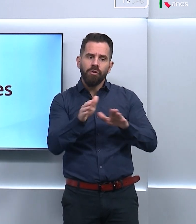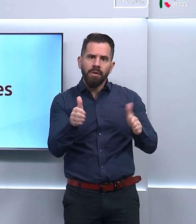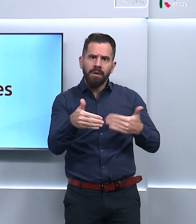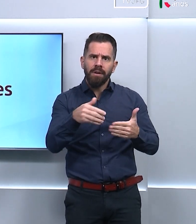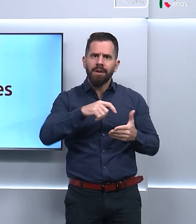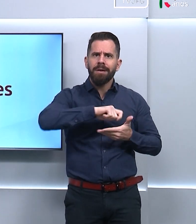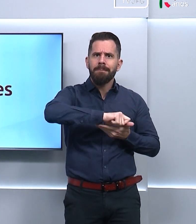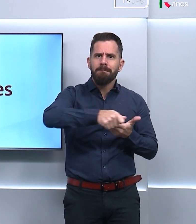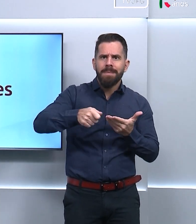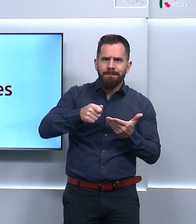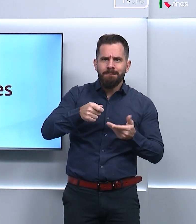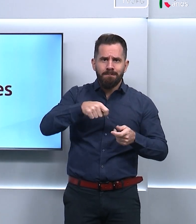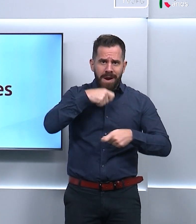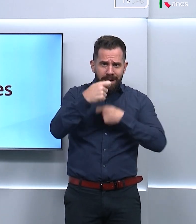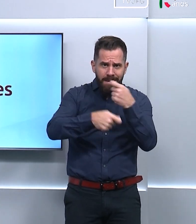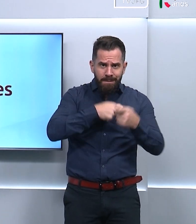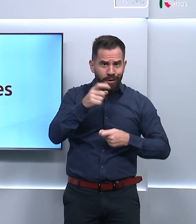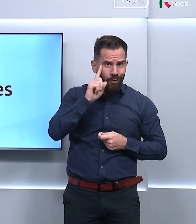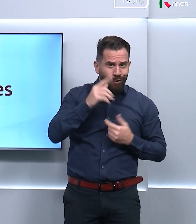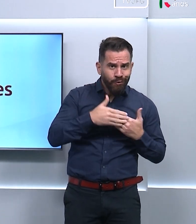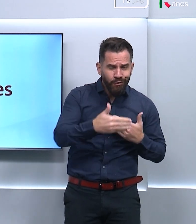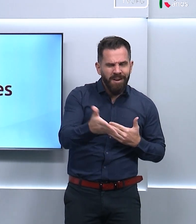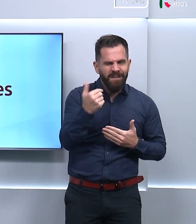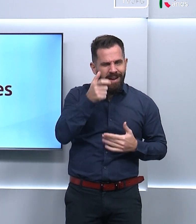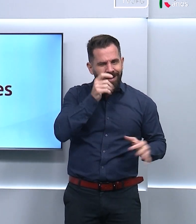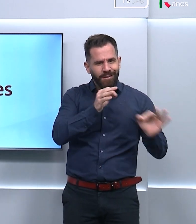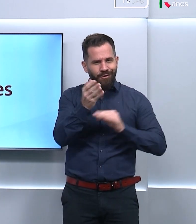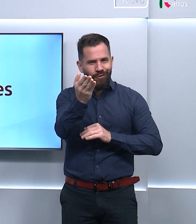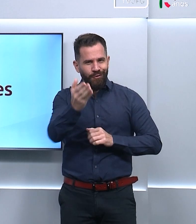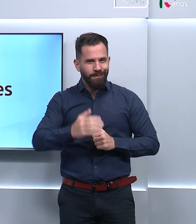dia. Vem com a gente, o programa já está no ar.